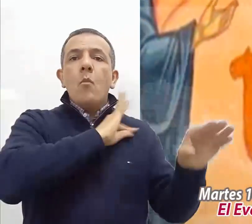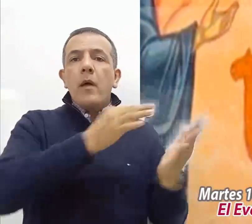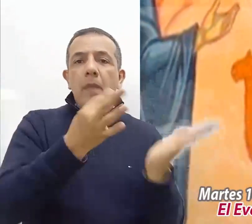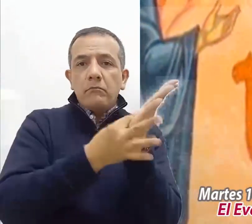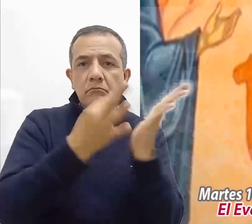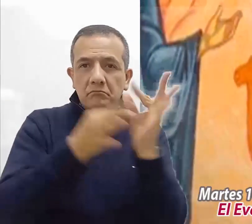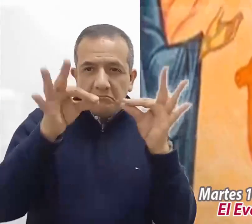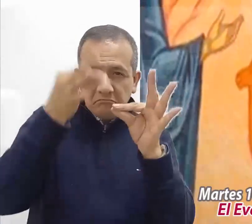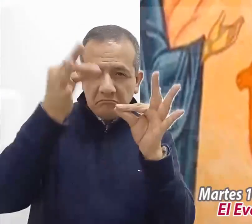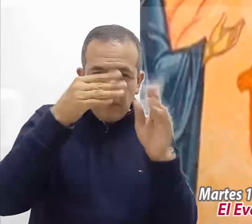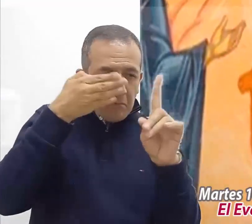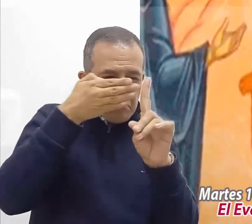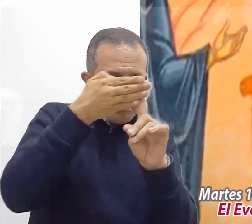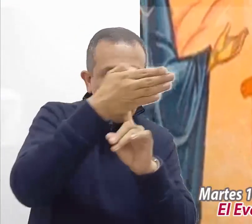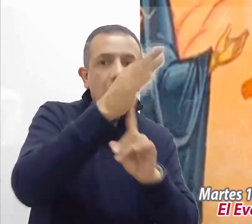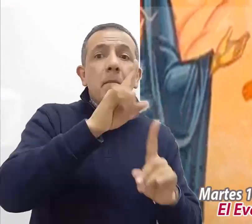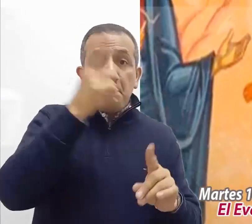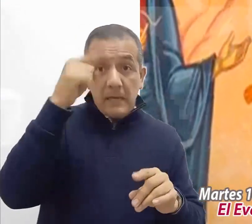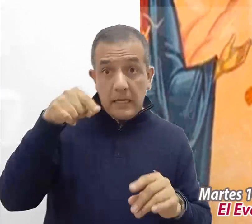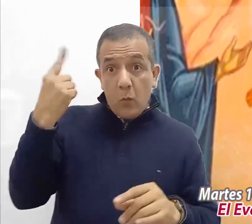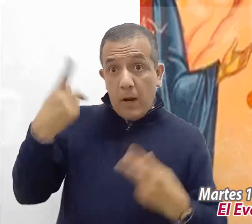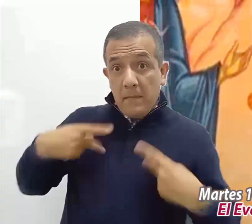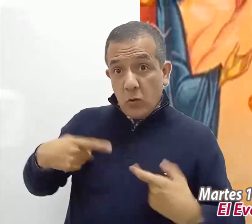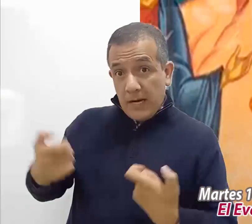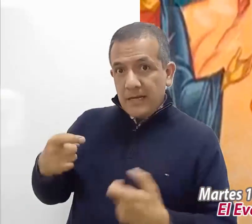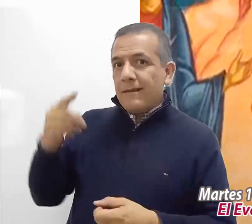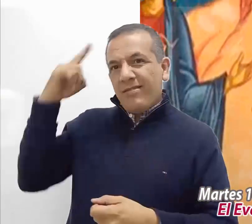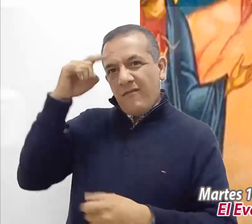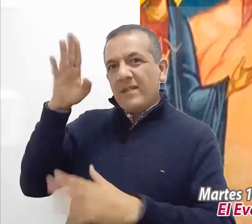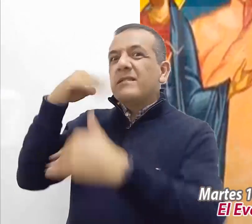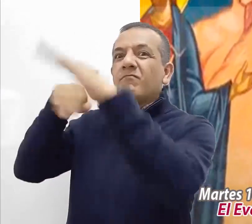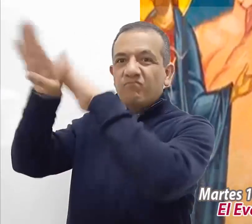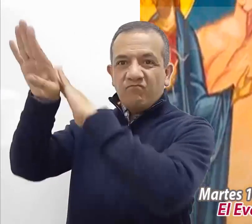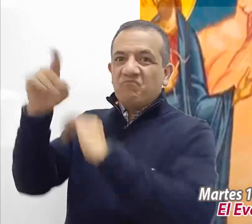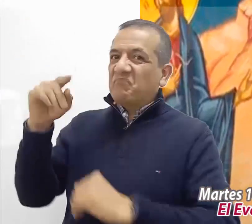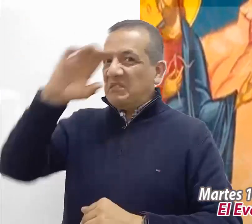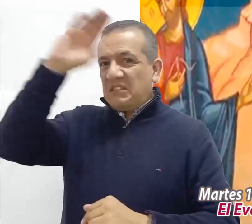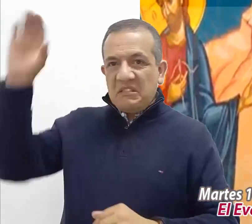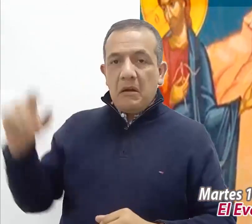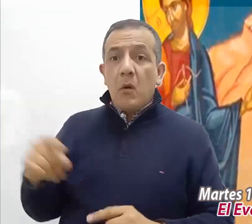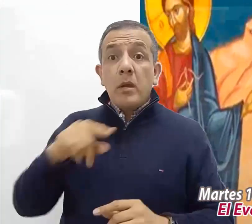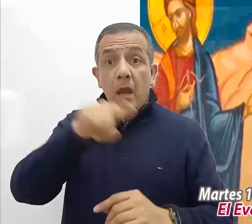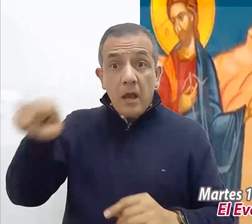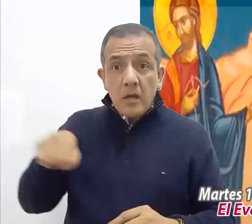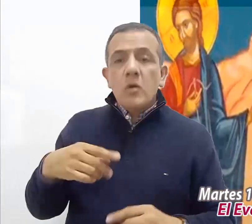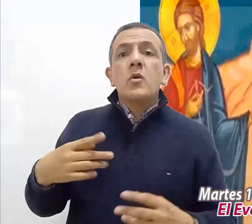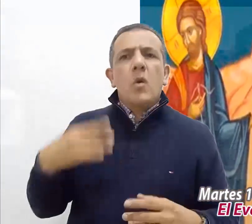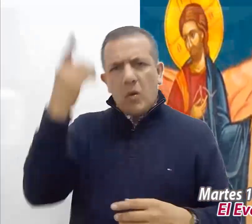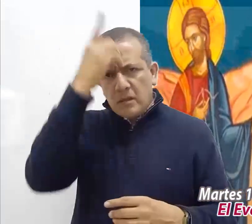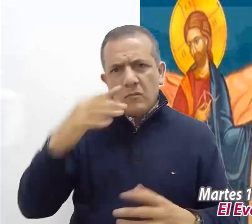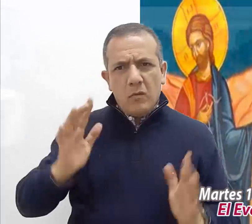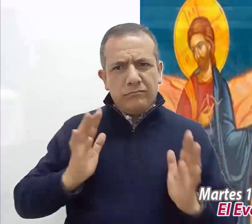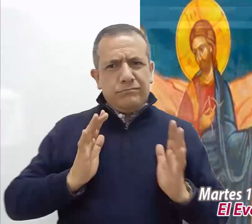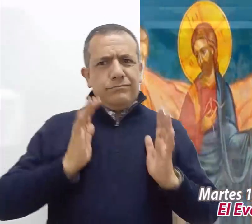aguja que un rico entre en el reino de los cielos. Al oír esto, los discípulos se quedaron asombrados y